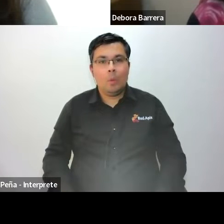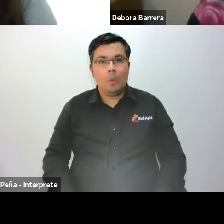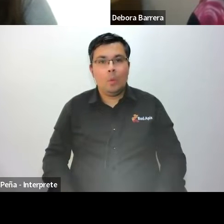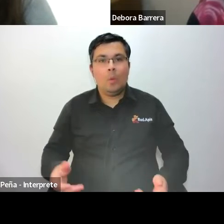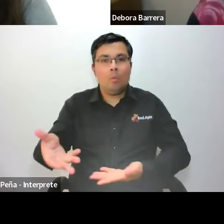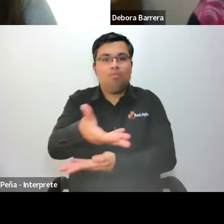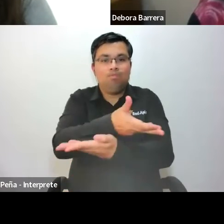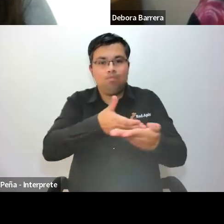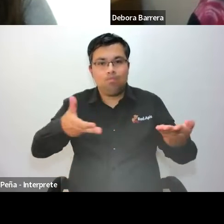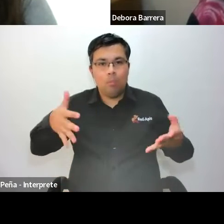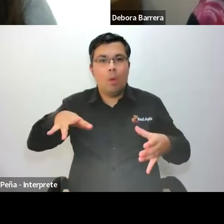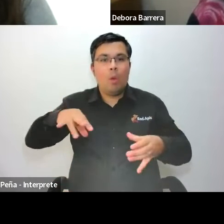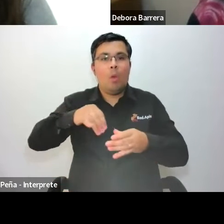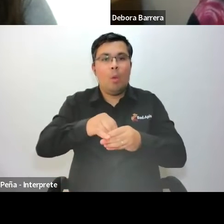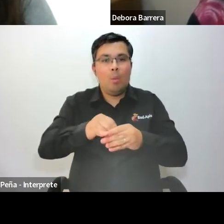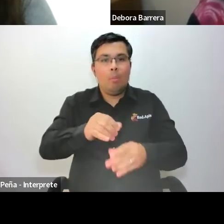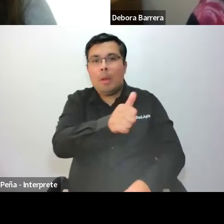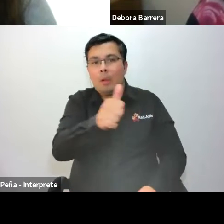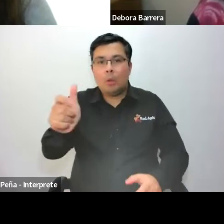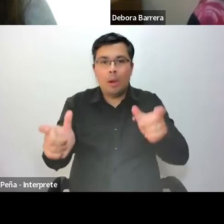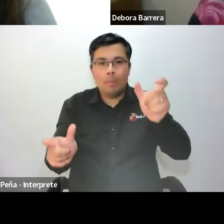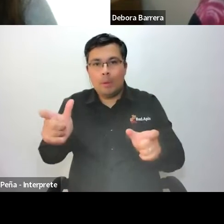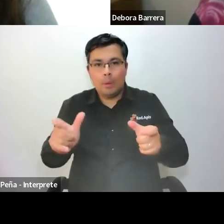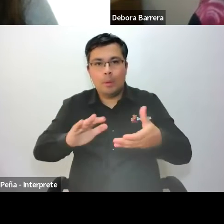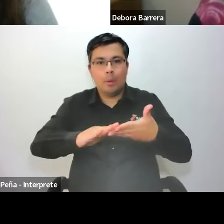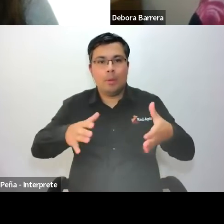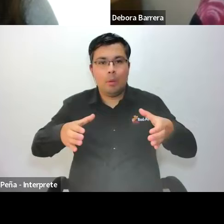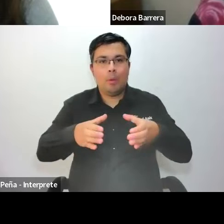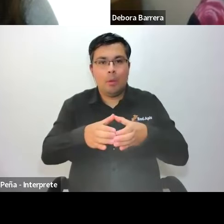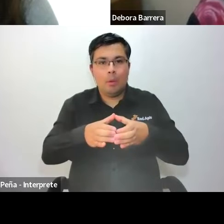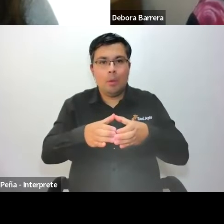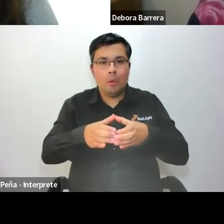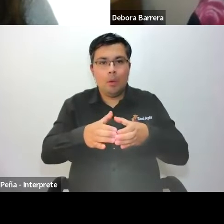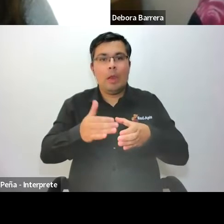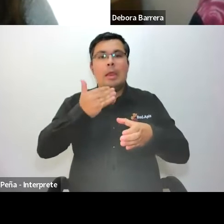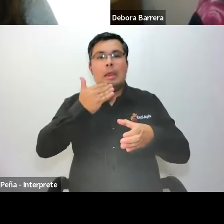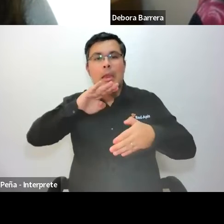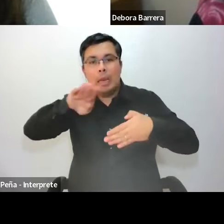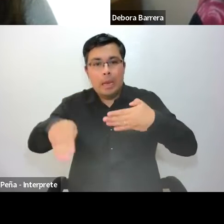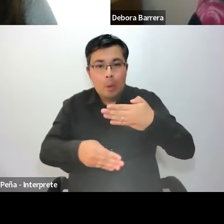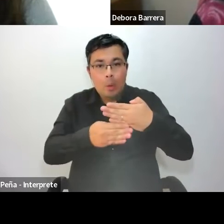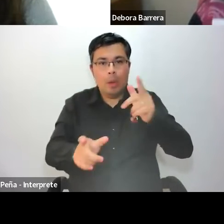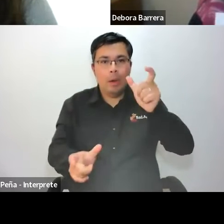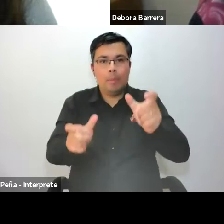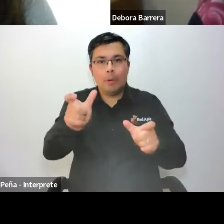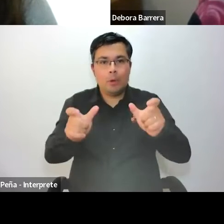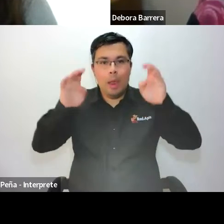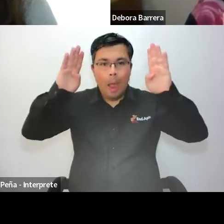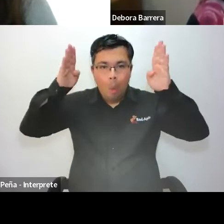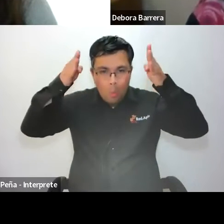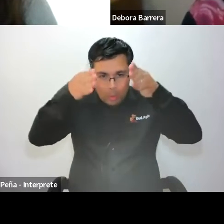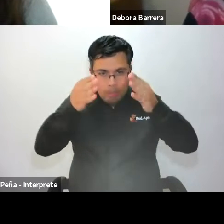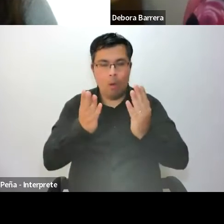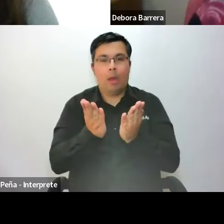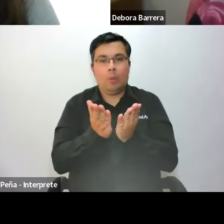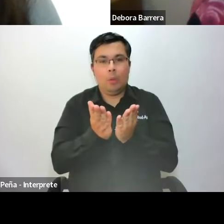comunidad, incluidos las y los estudiantes autistas? Y es una pregunta que nos ha aparecido muchísimo por